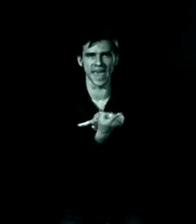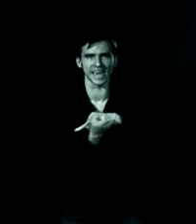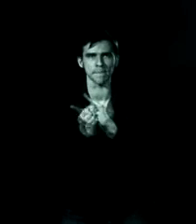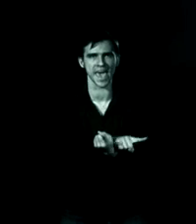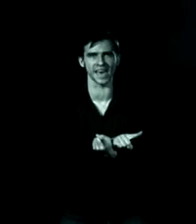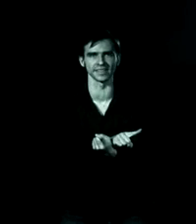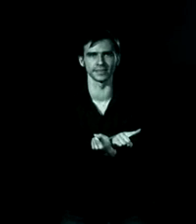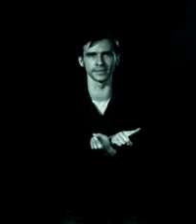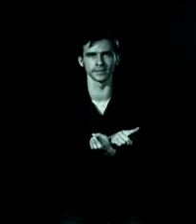перемен